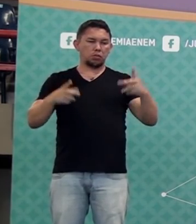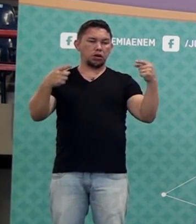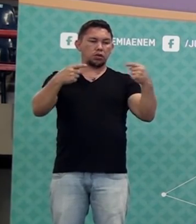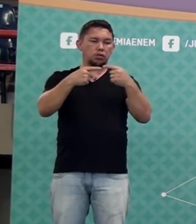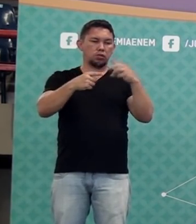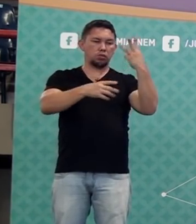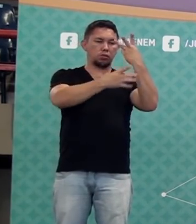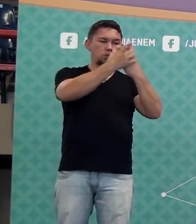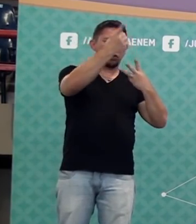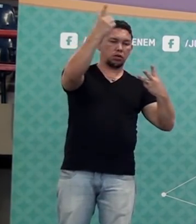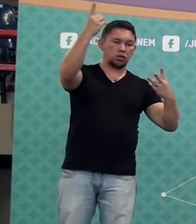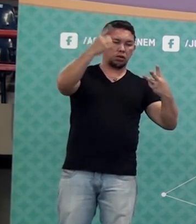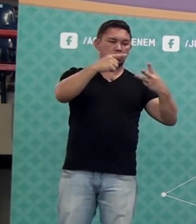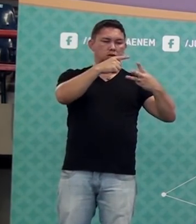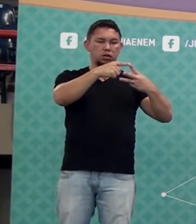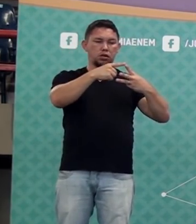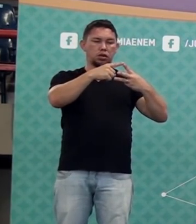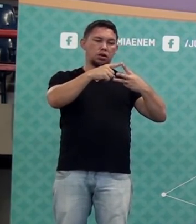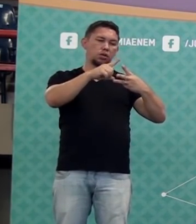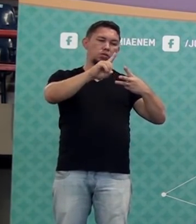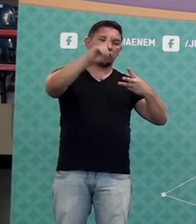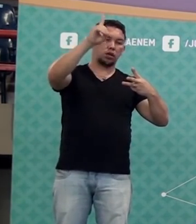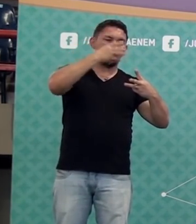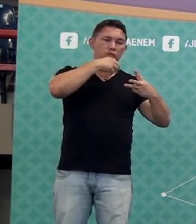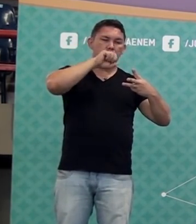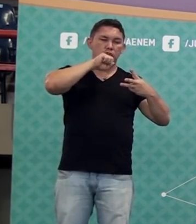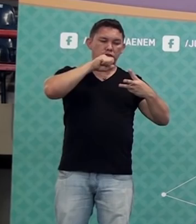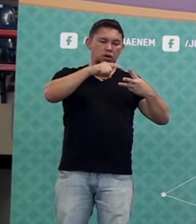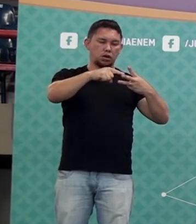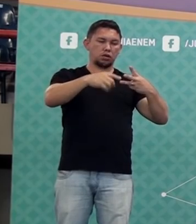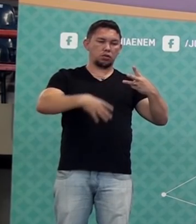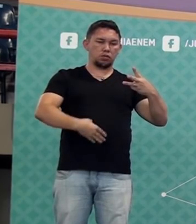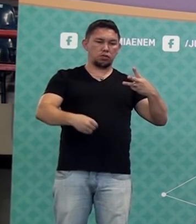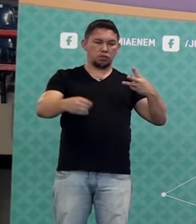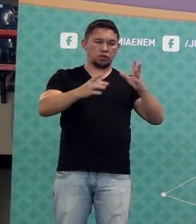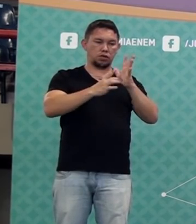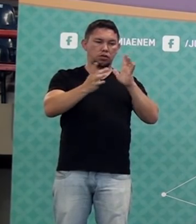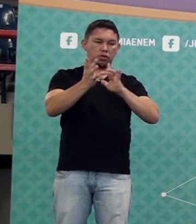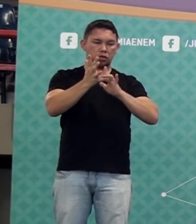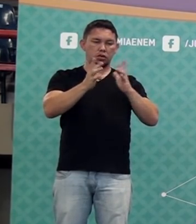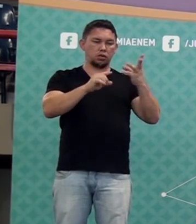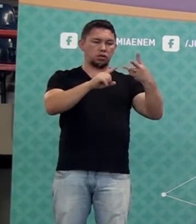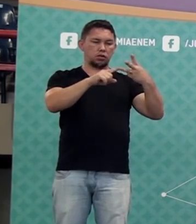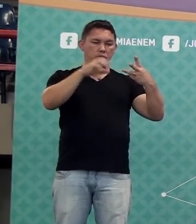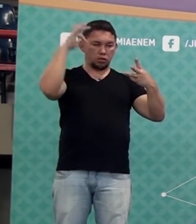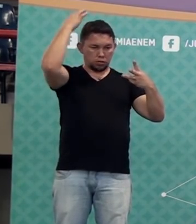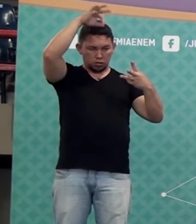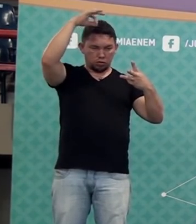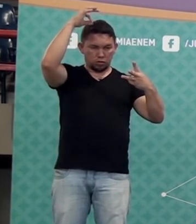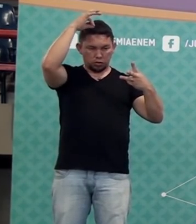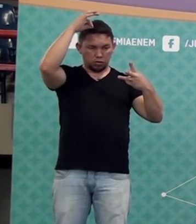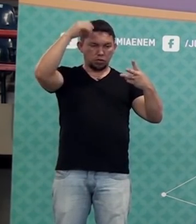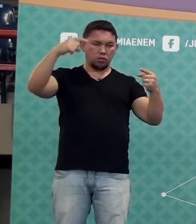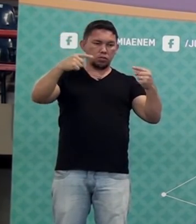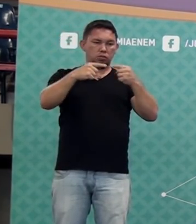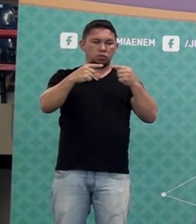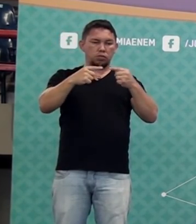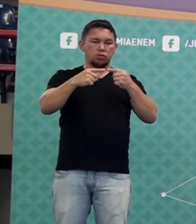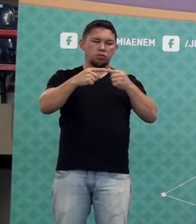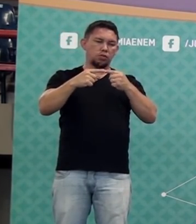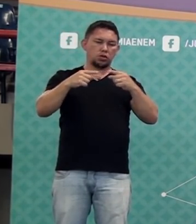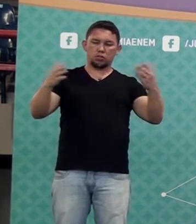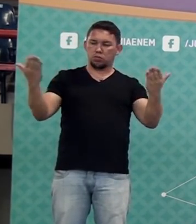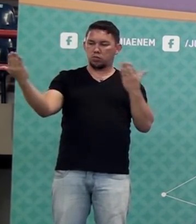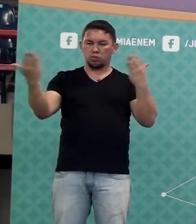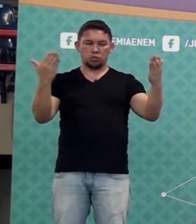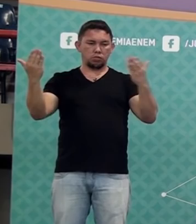Filho e Espírito Santo, como se esse conjunto triplo fosse um só, e isso também servisse para, de certa forma,